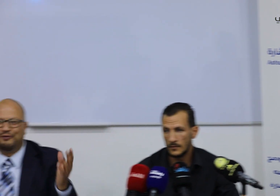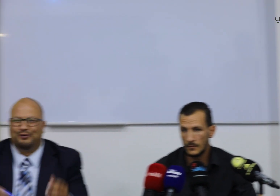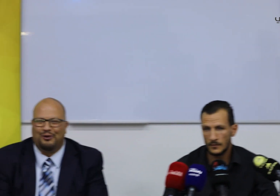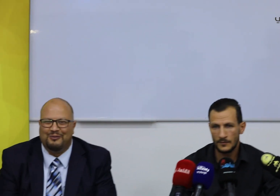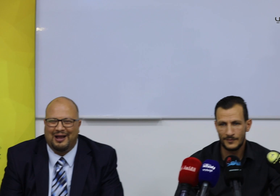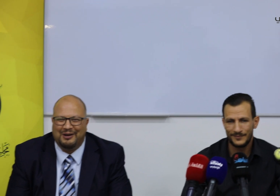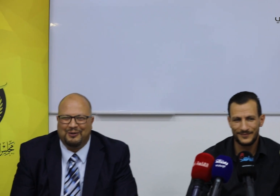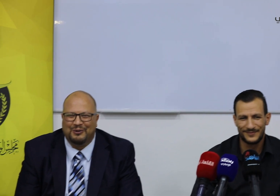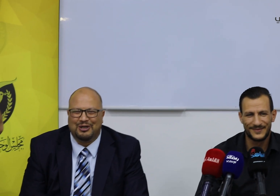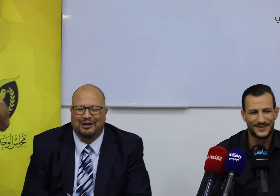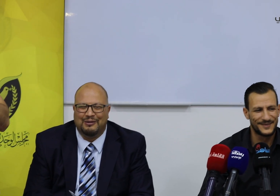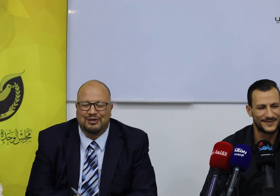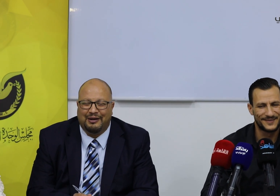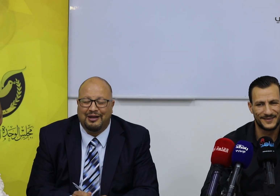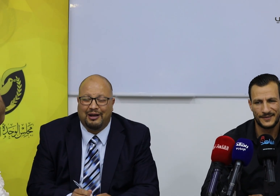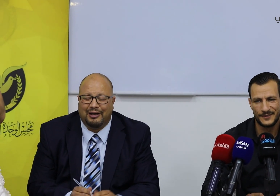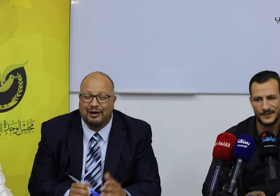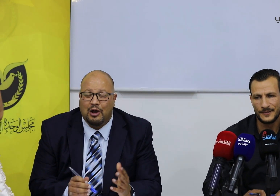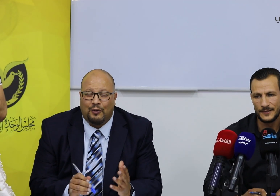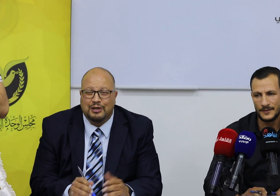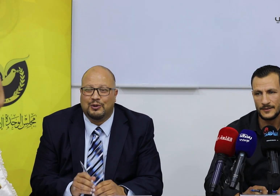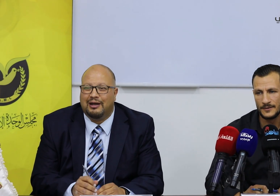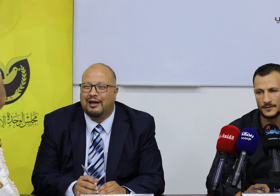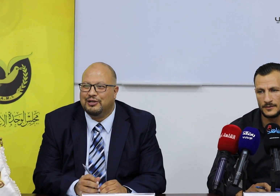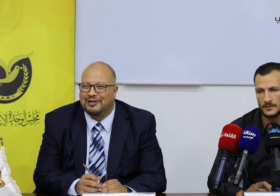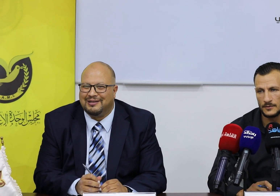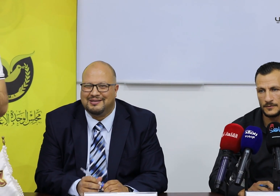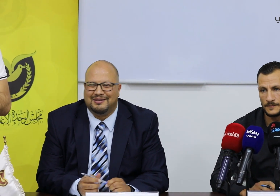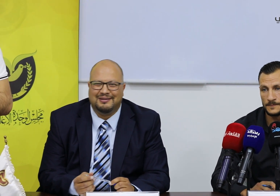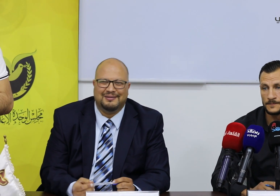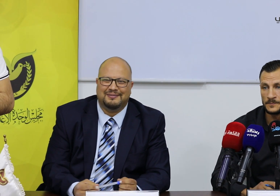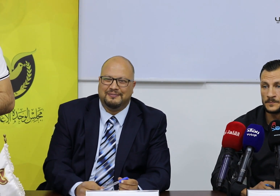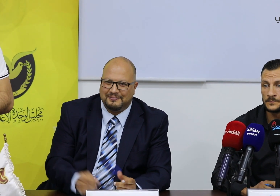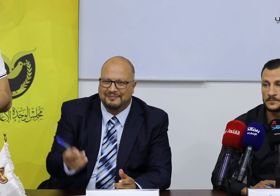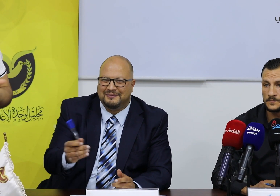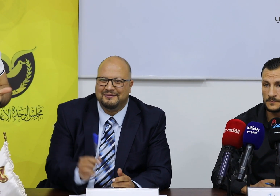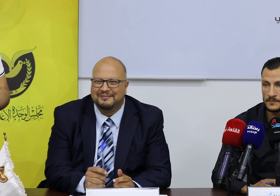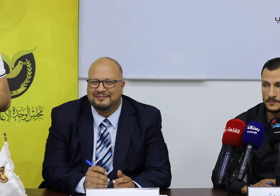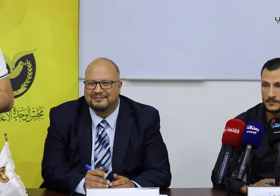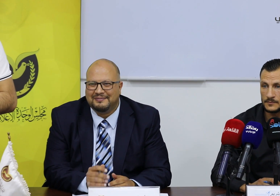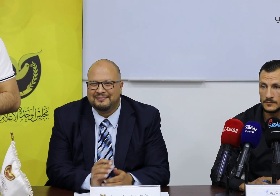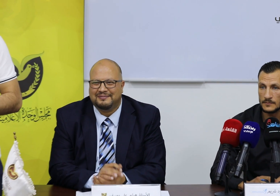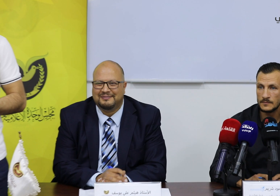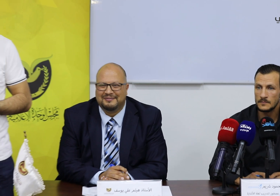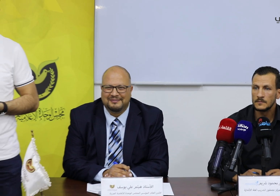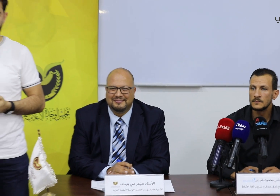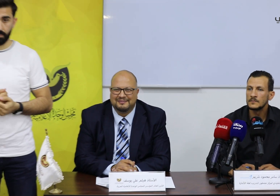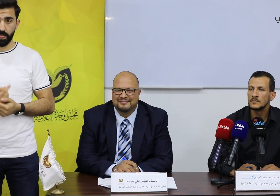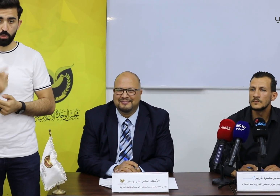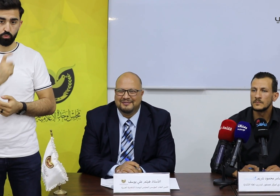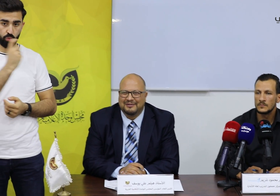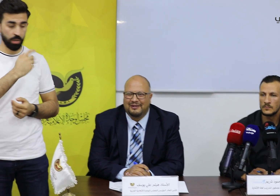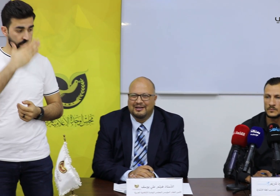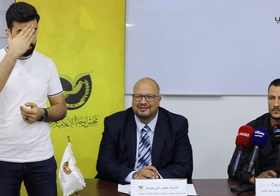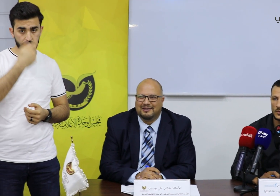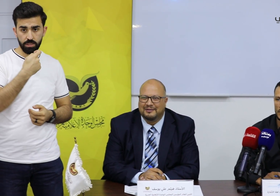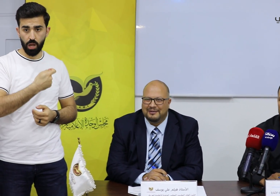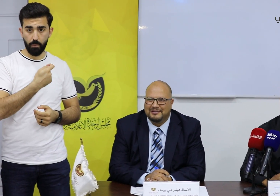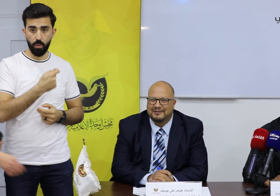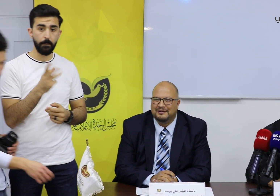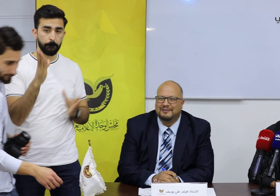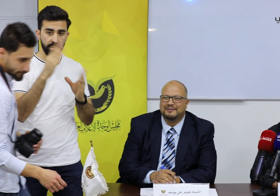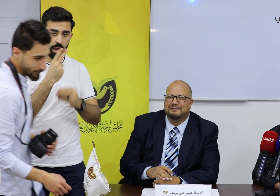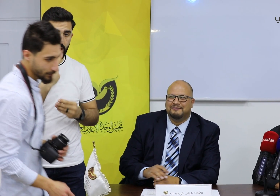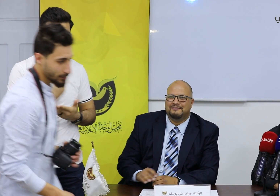زمان ما شفتكم يعني، وان شاء الله بنجتمع دائما على خير، واي سؤال انا جاهز. السلام عليكم، مساء